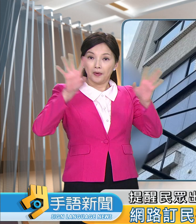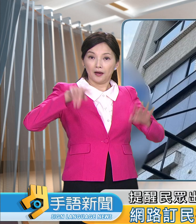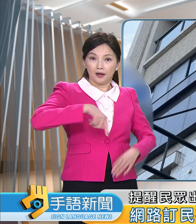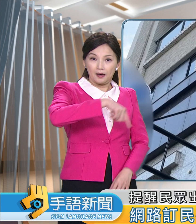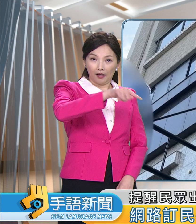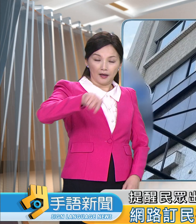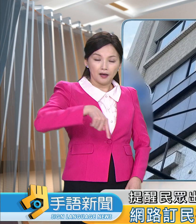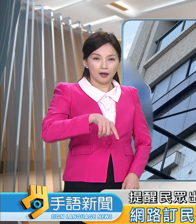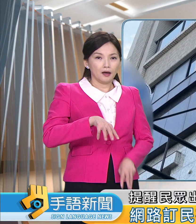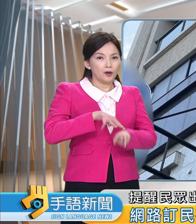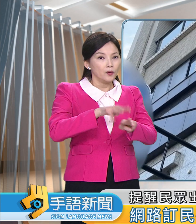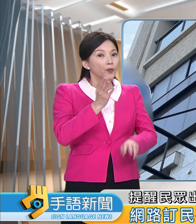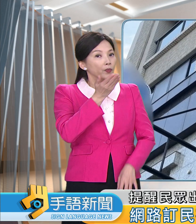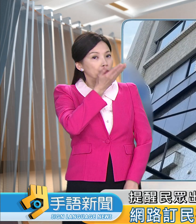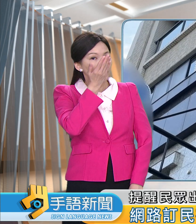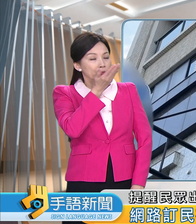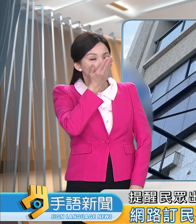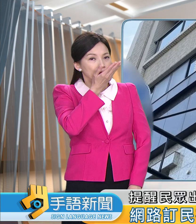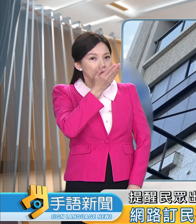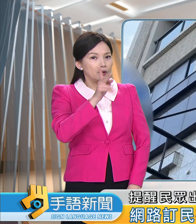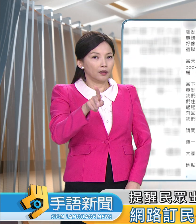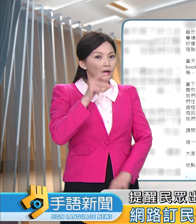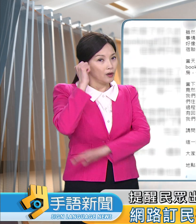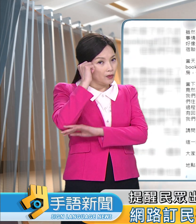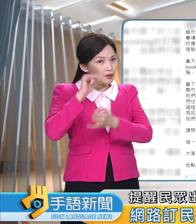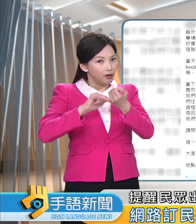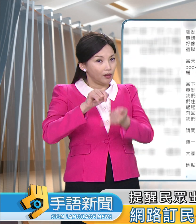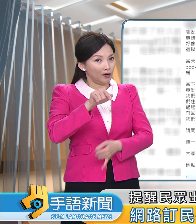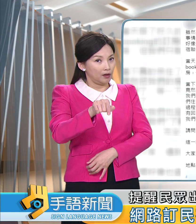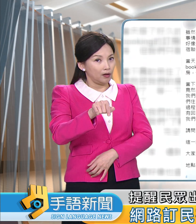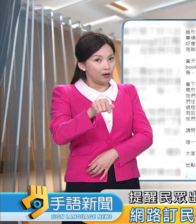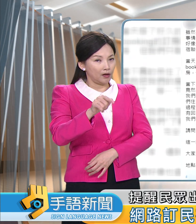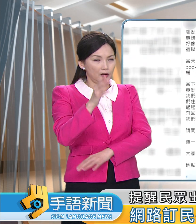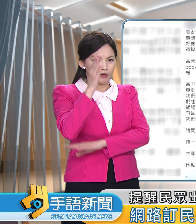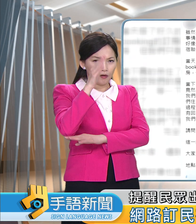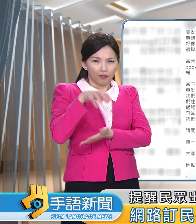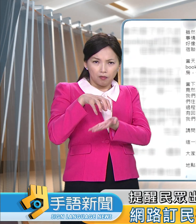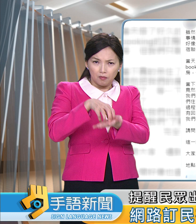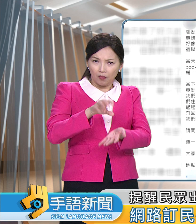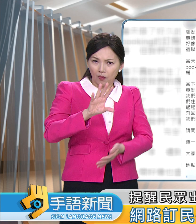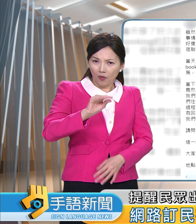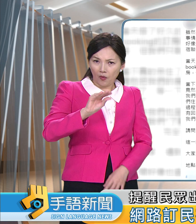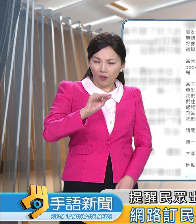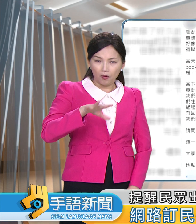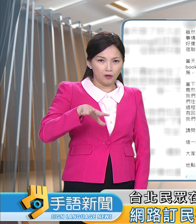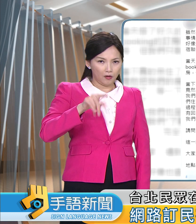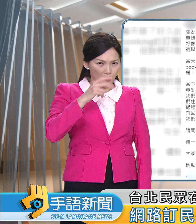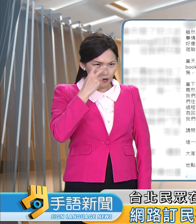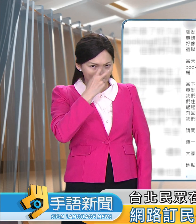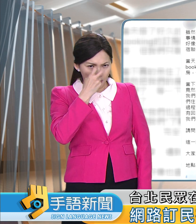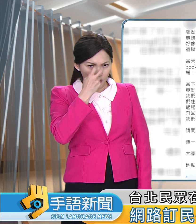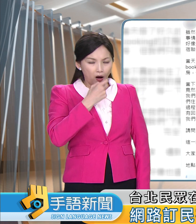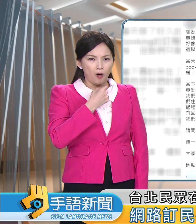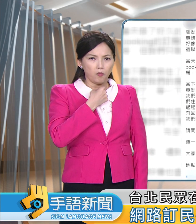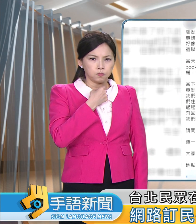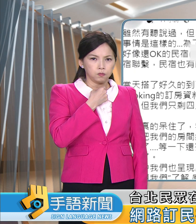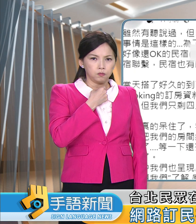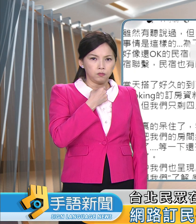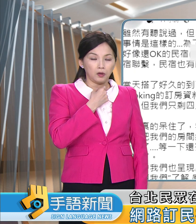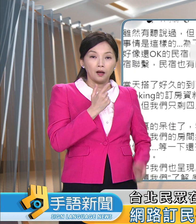提醒民众，出游订民宿要先确认是否合法。台北民众在订